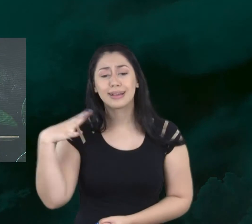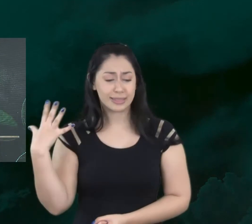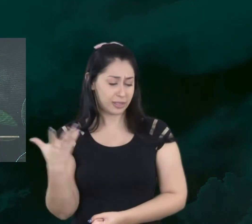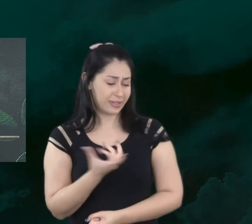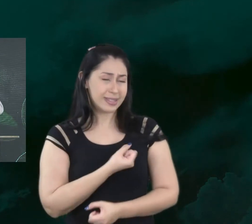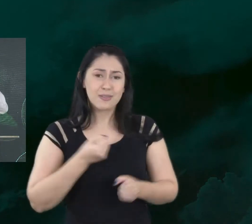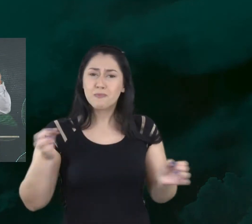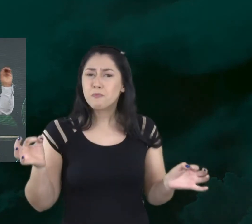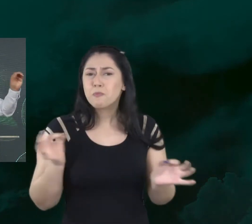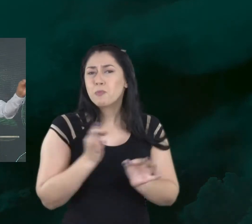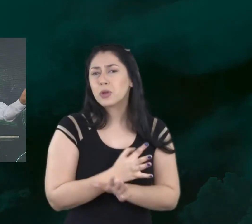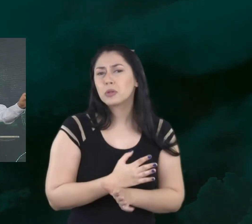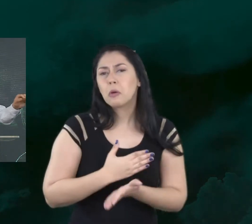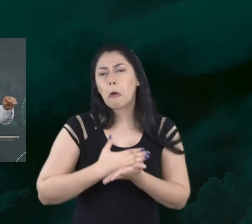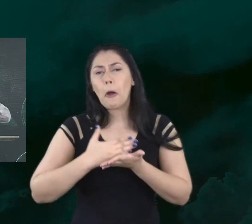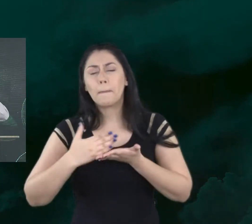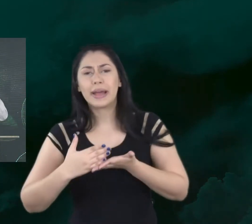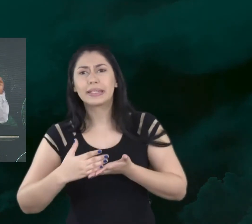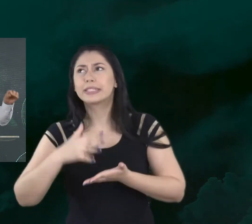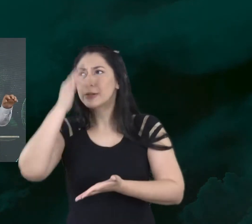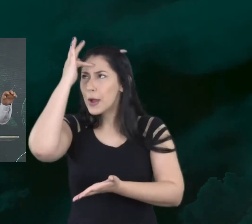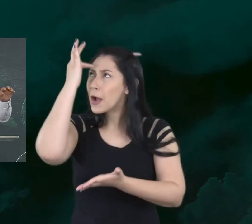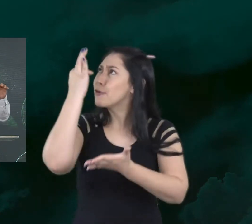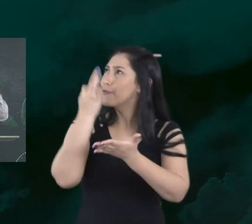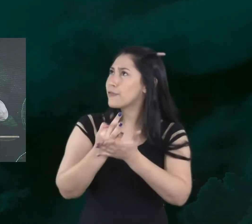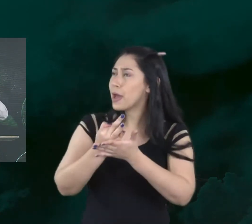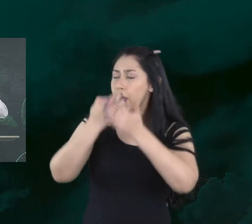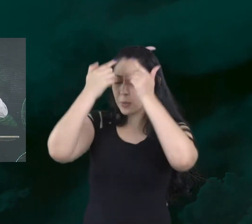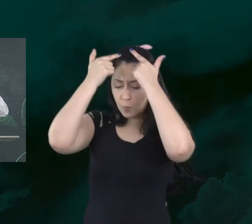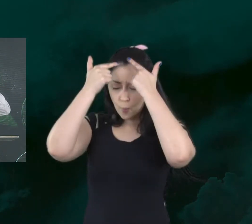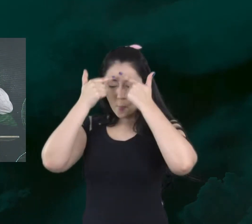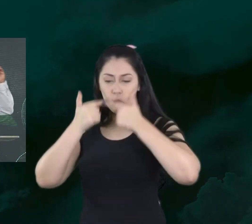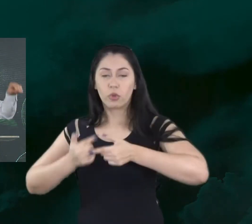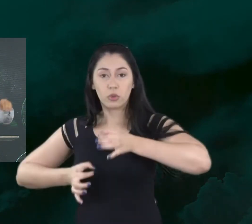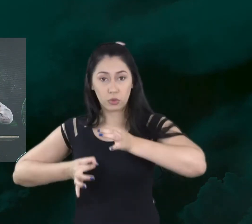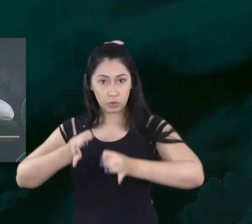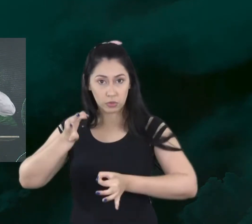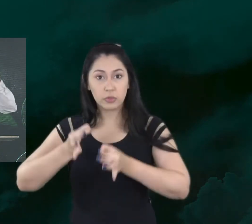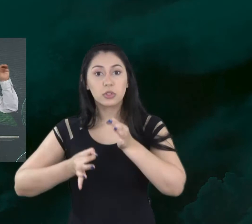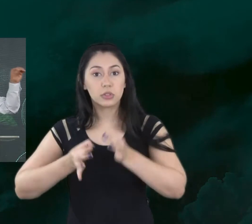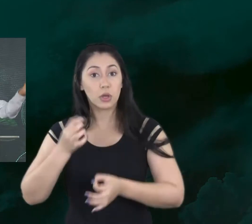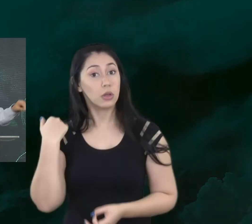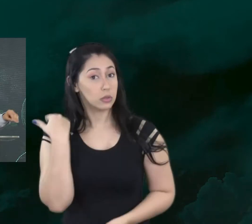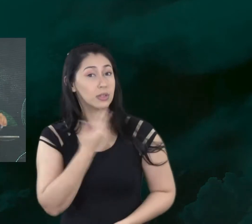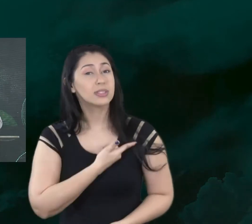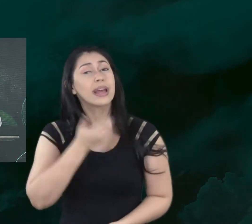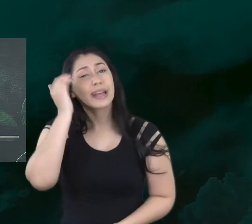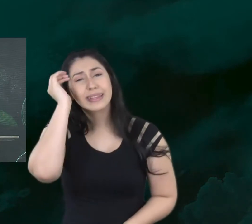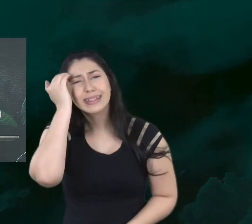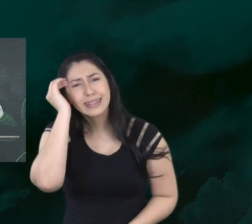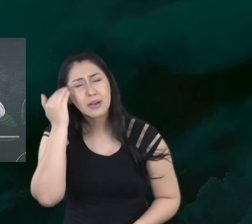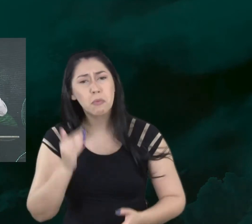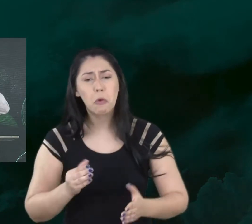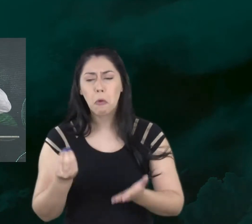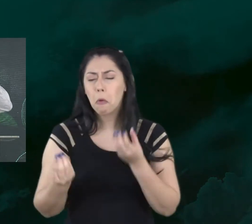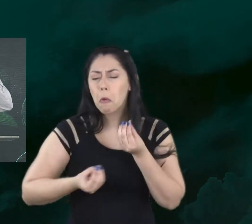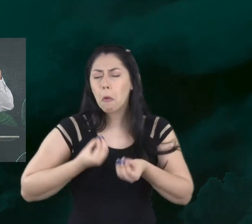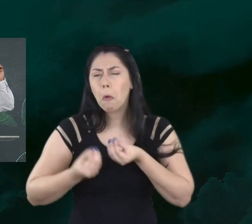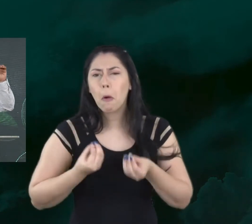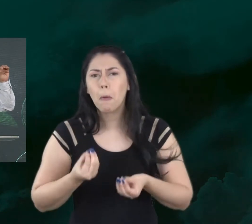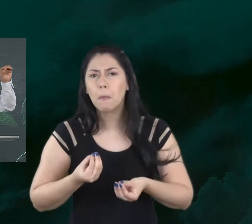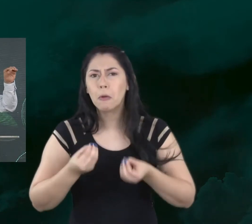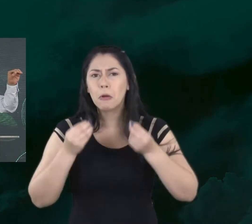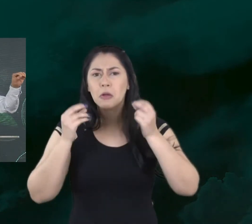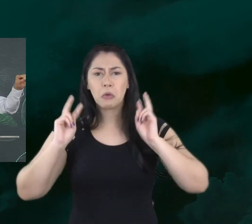vem desde a justificação pela fé. Aliás, nós entendemos como o homem caiu, né? E